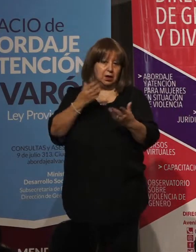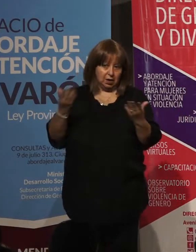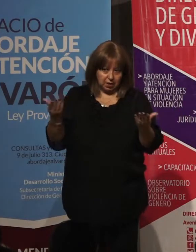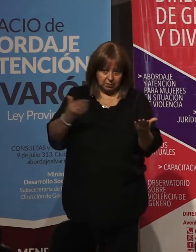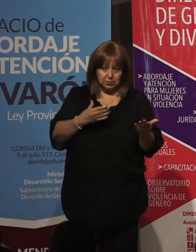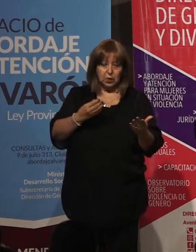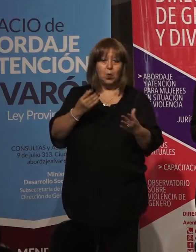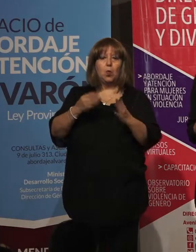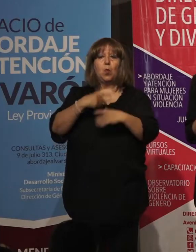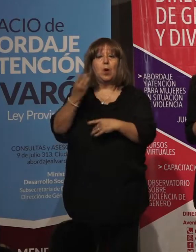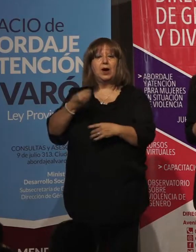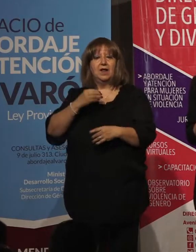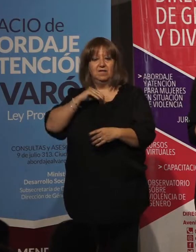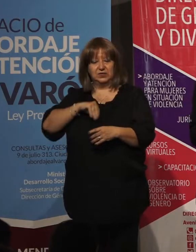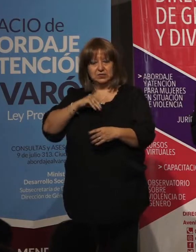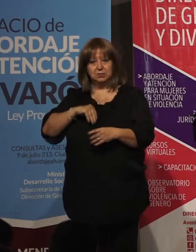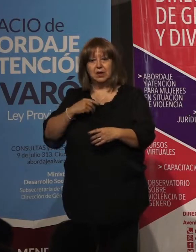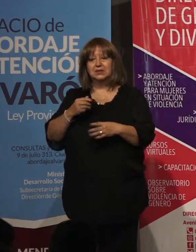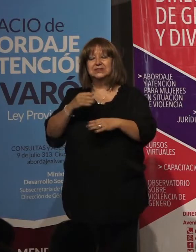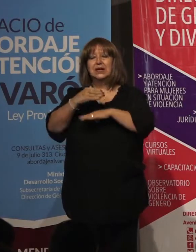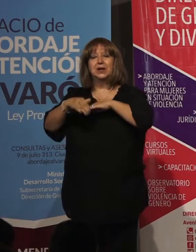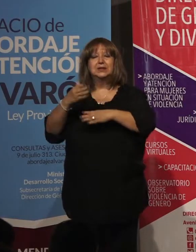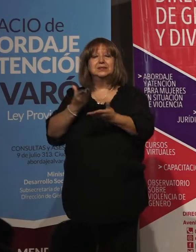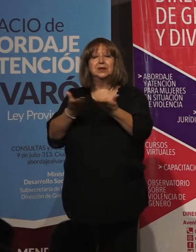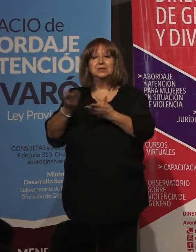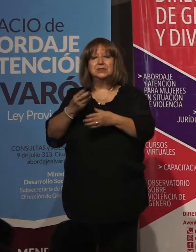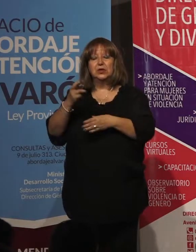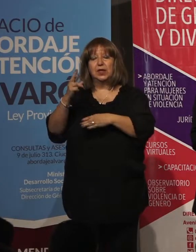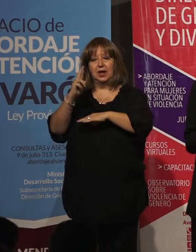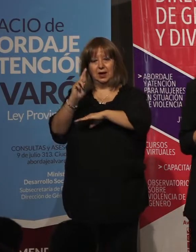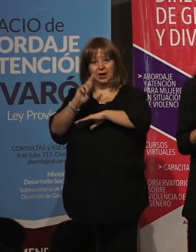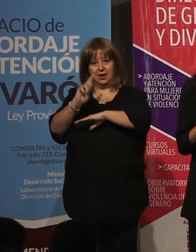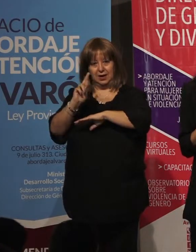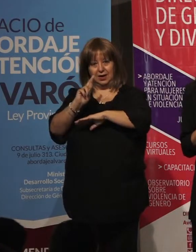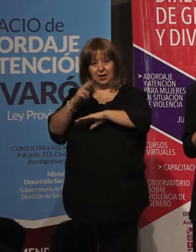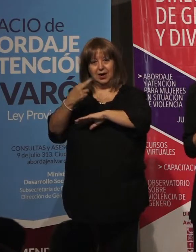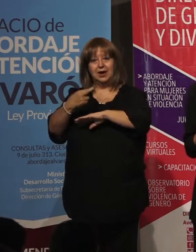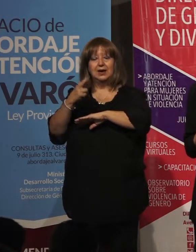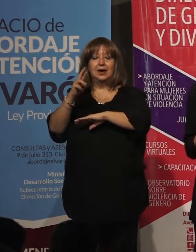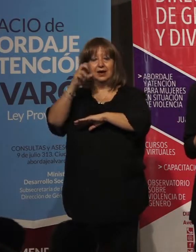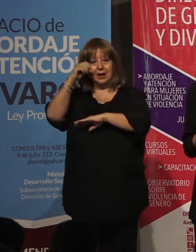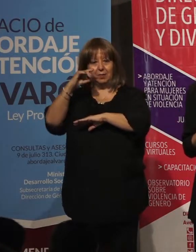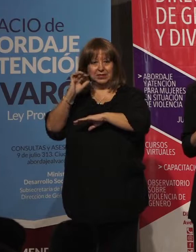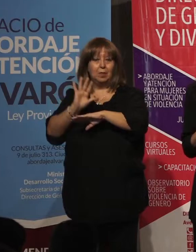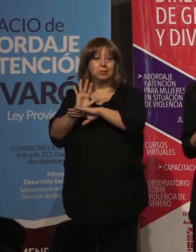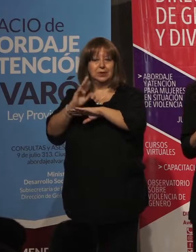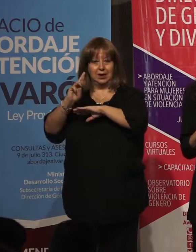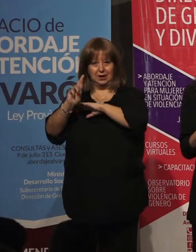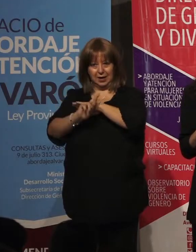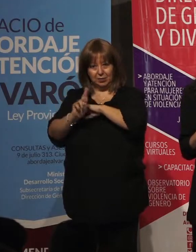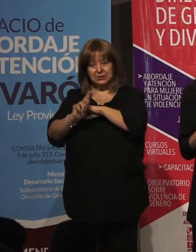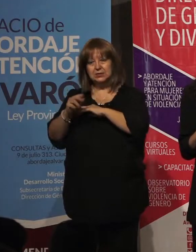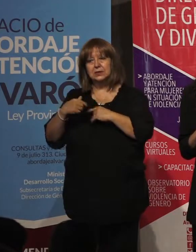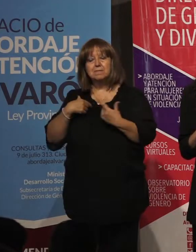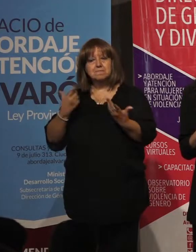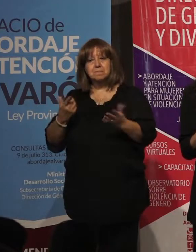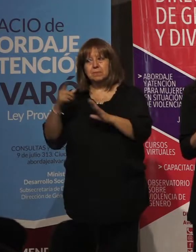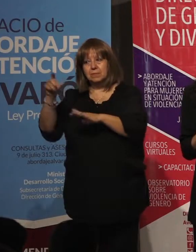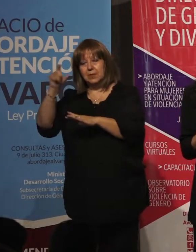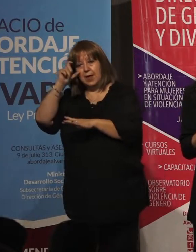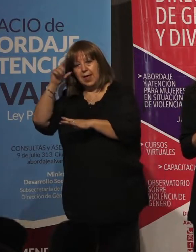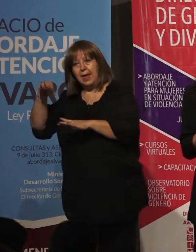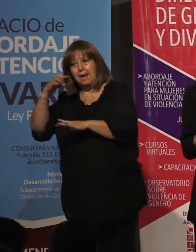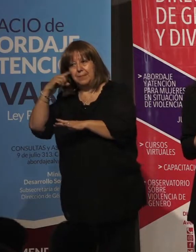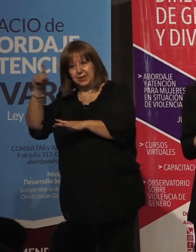de género un servicio de remis. ¿Por qué es esto? Porque cada vez que hay una denuncia de violencia de género, interviene el EPI, que es el